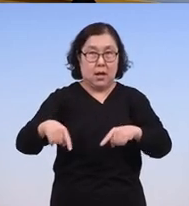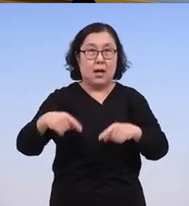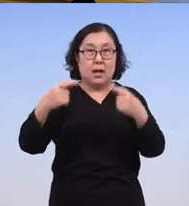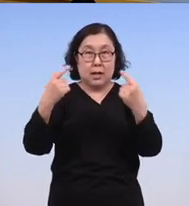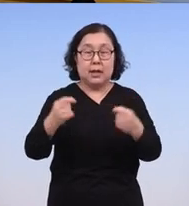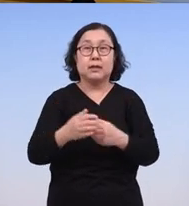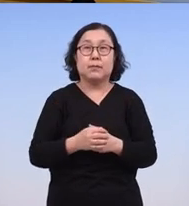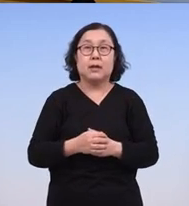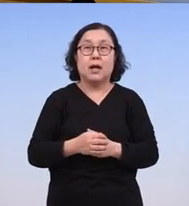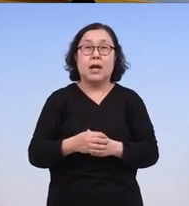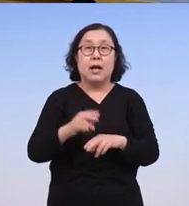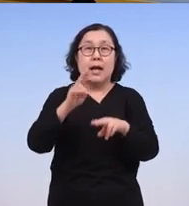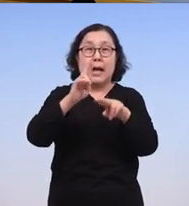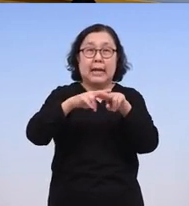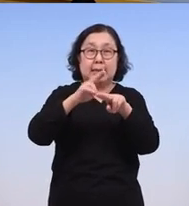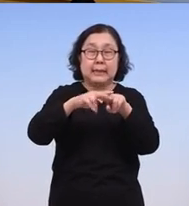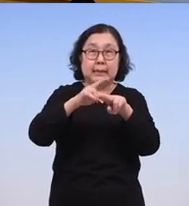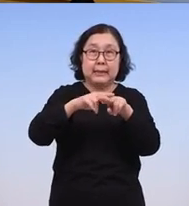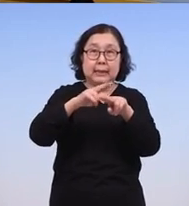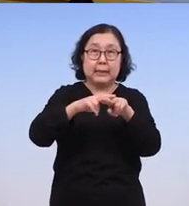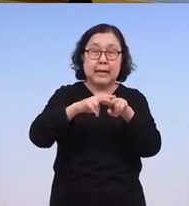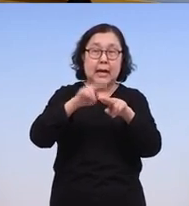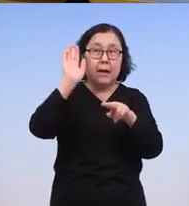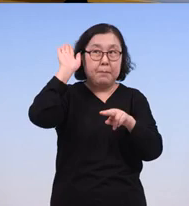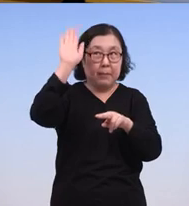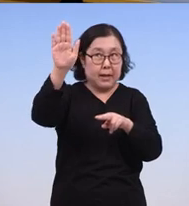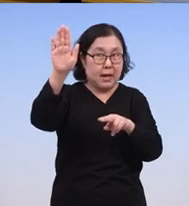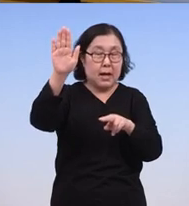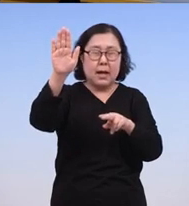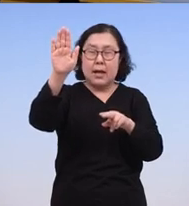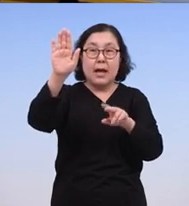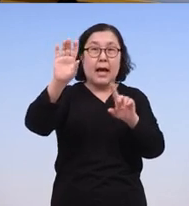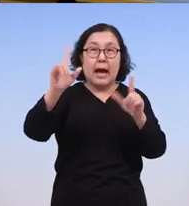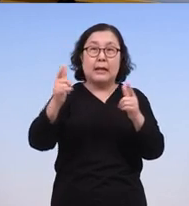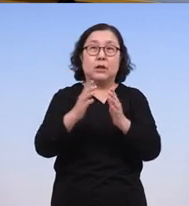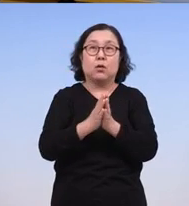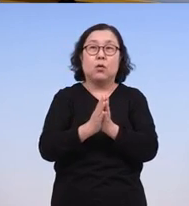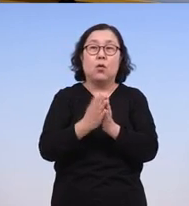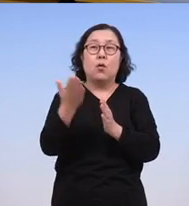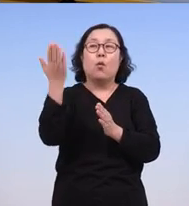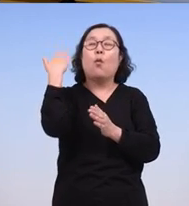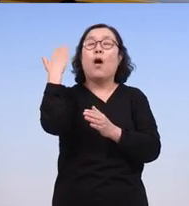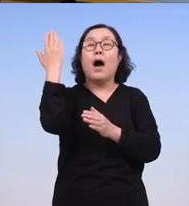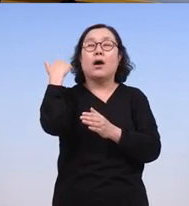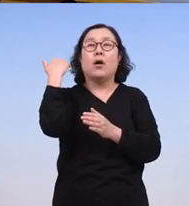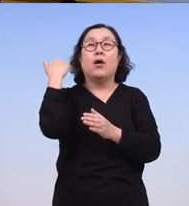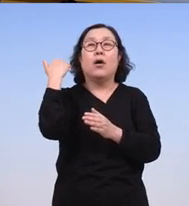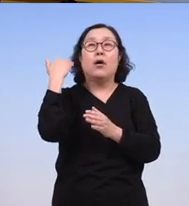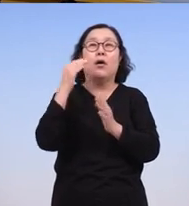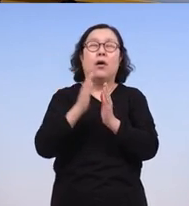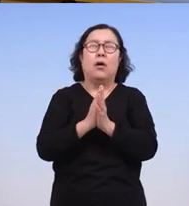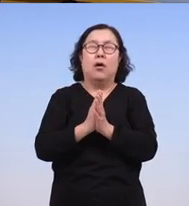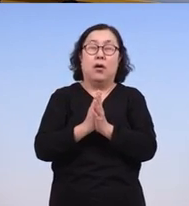중요합니다. 이 6절에 나와 있는 앉히시니의 시제가요, 미래형이 아니고 부정과거형이에요. 부정과거형이